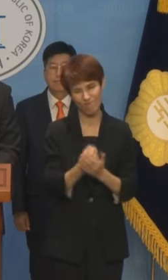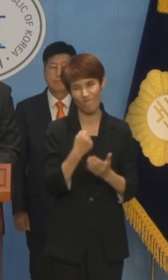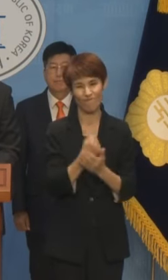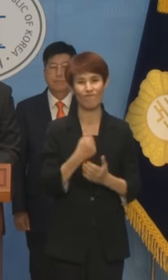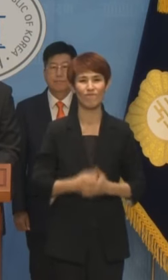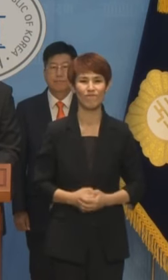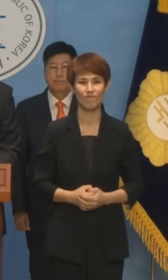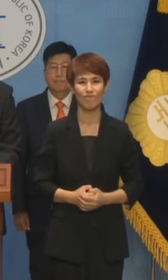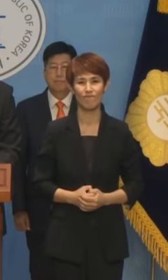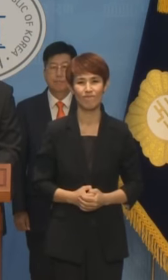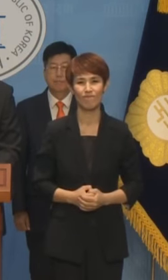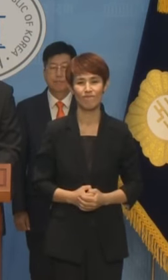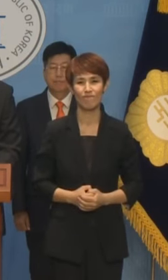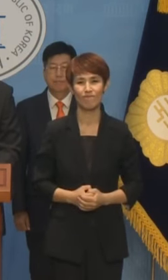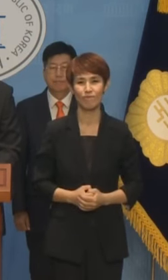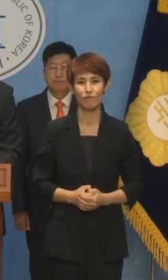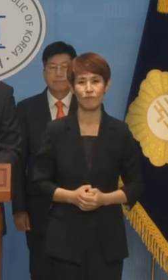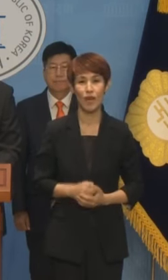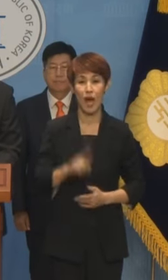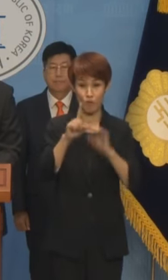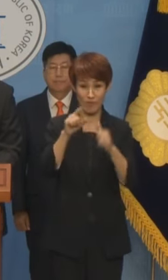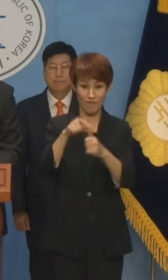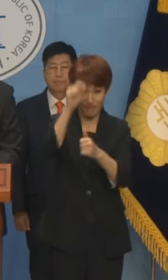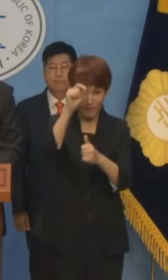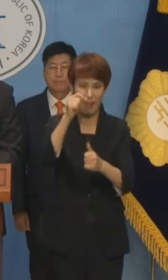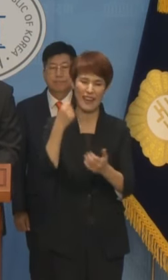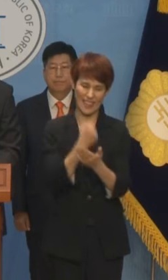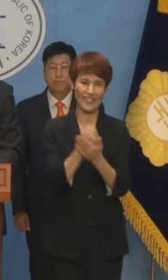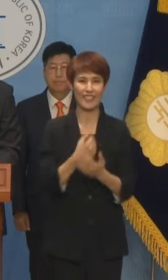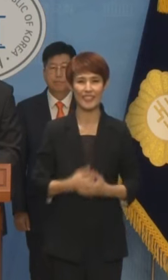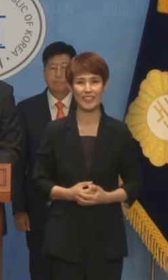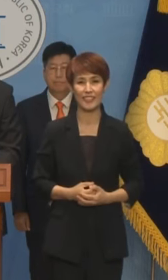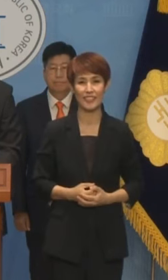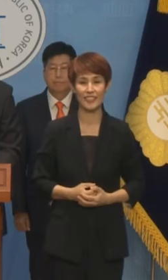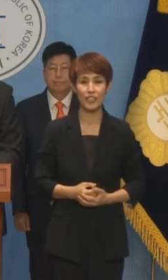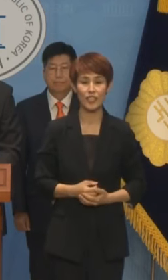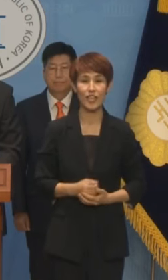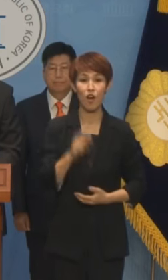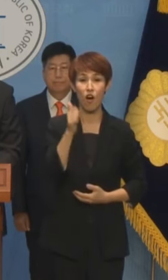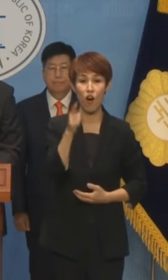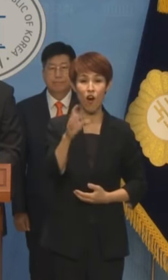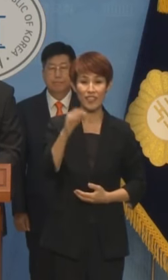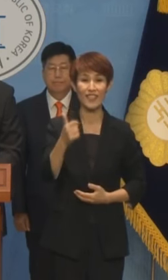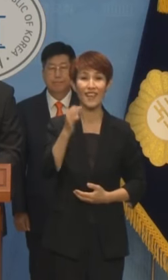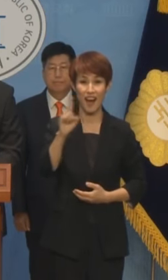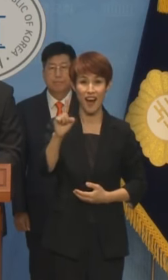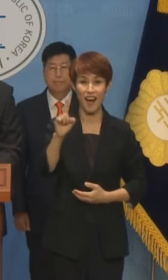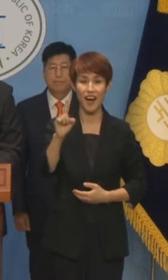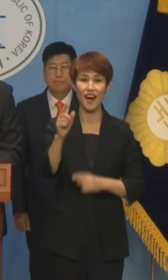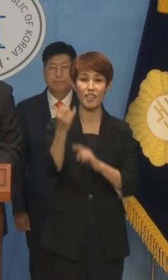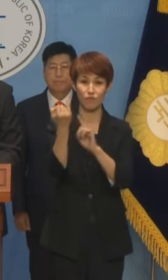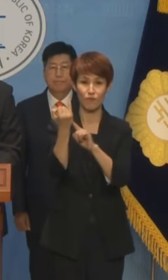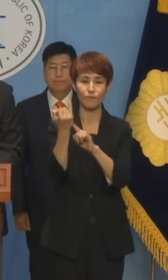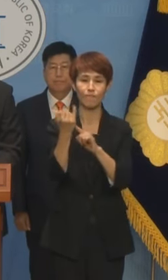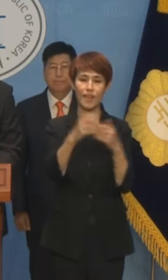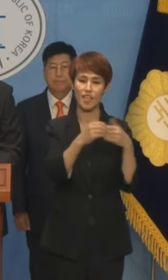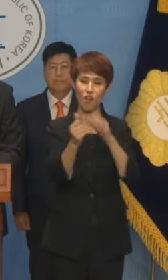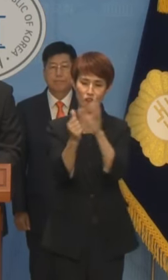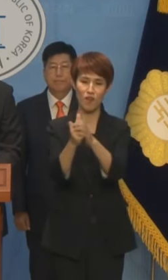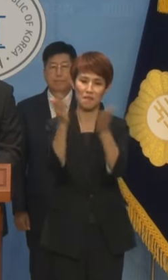아쉽습니다. 그런데 그 중에서도 저는 허은하 후보님이 리더로서 당을 이끌어야 한다고